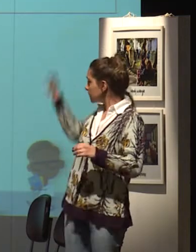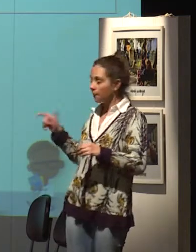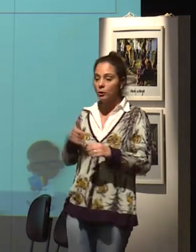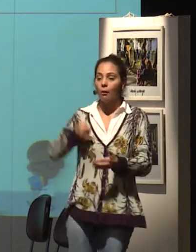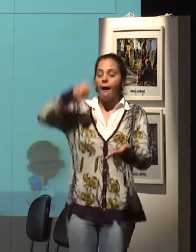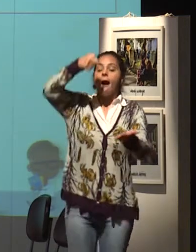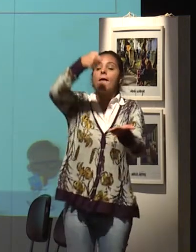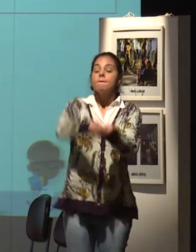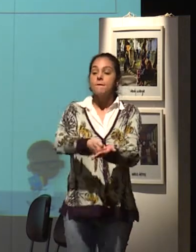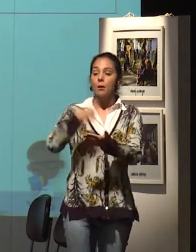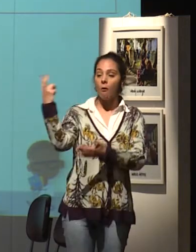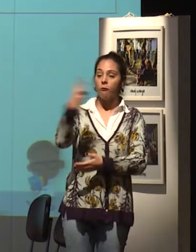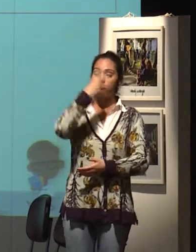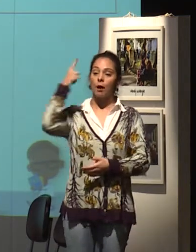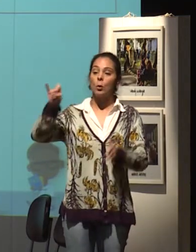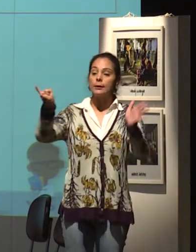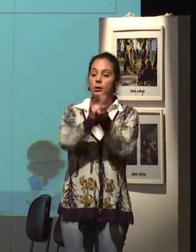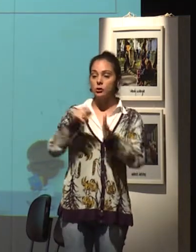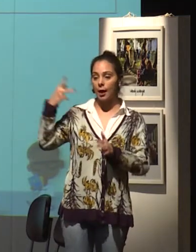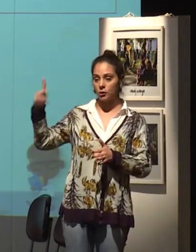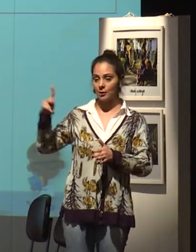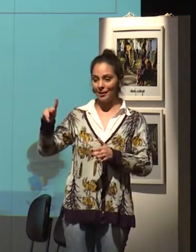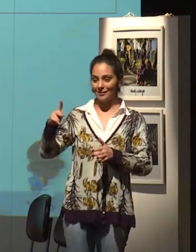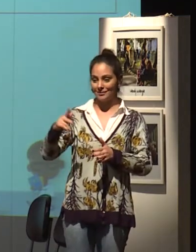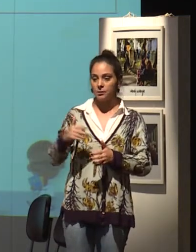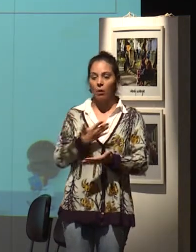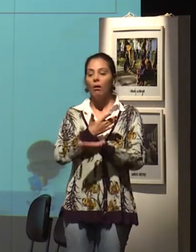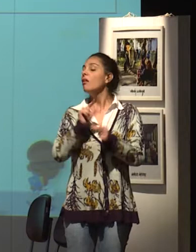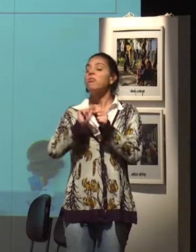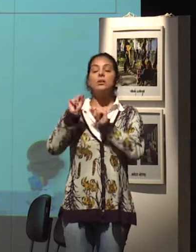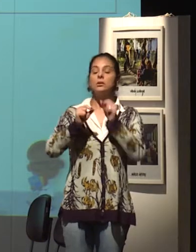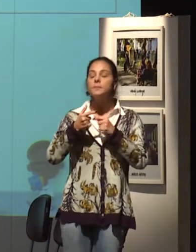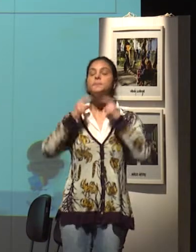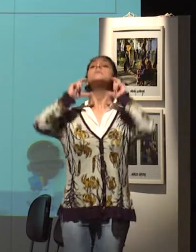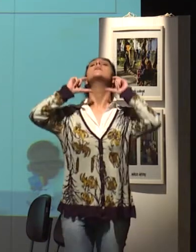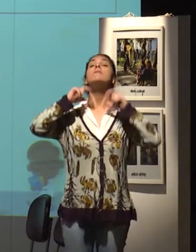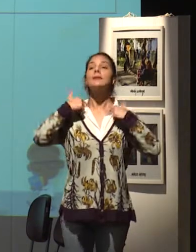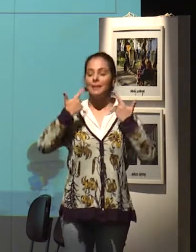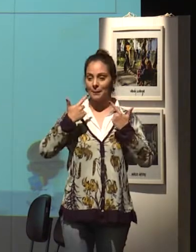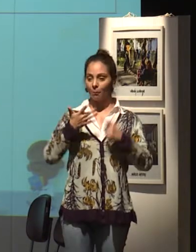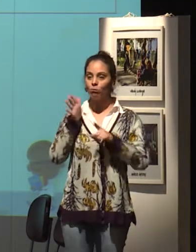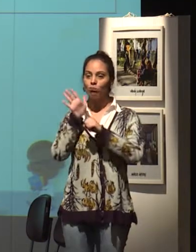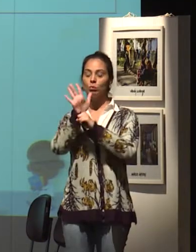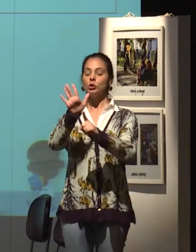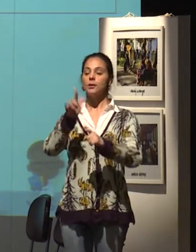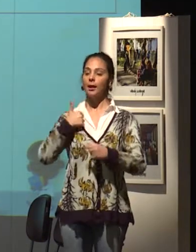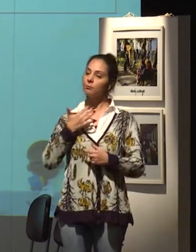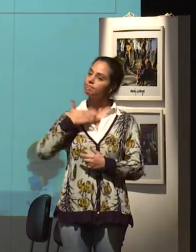momento, apresenta ele afirmando o seu valor identitário, com a sua cabeça elevada, mostrando